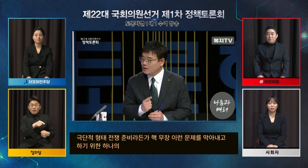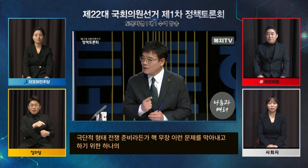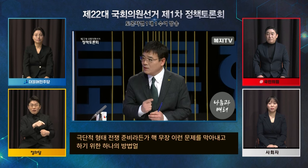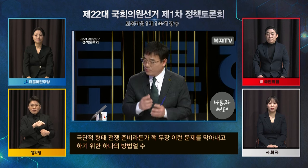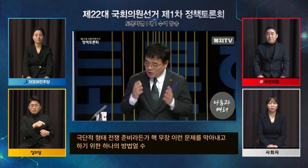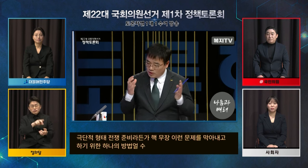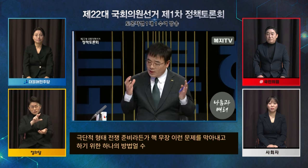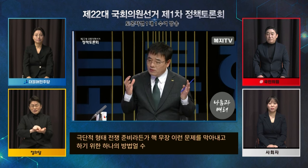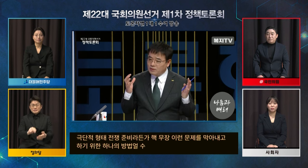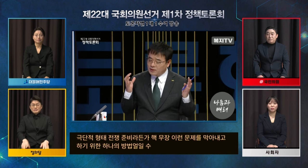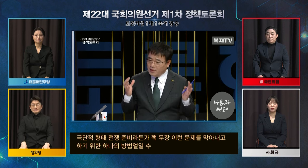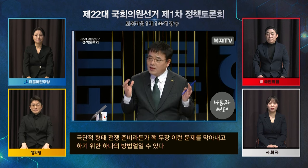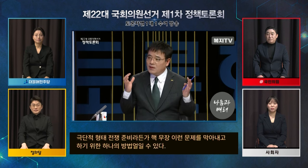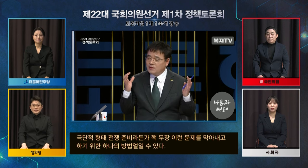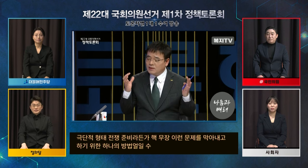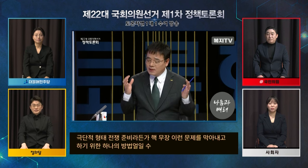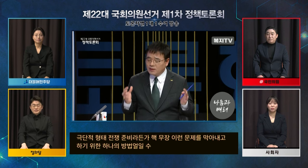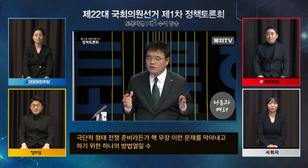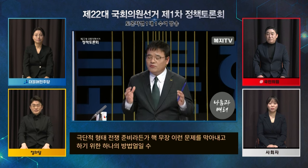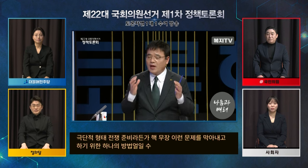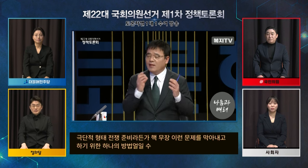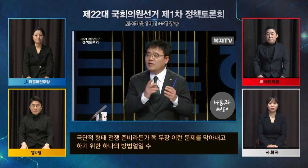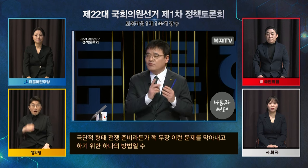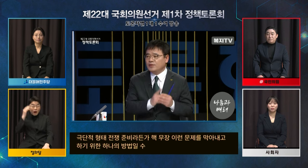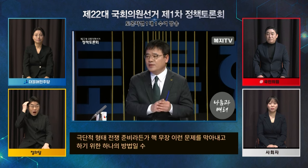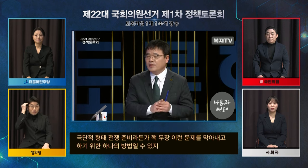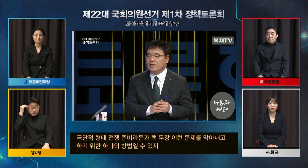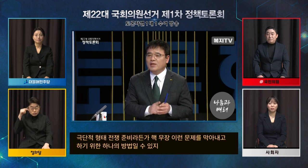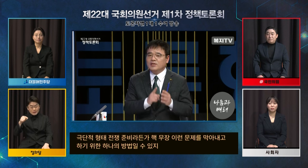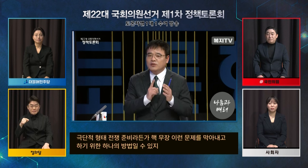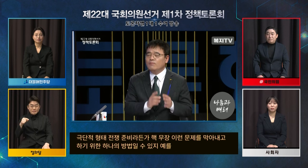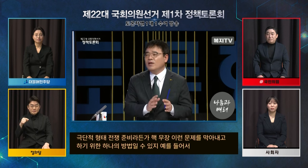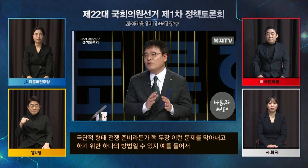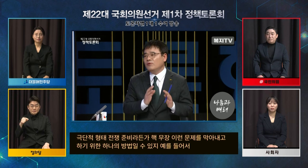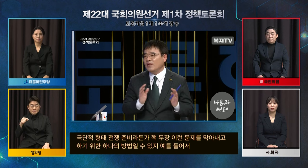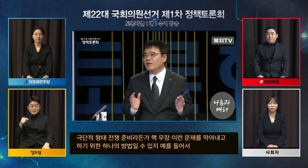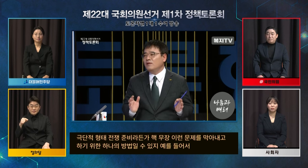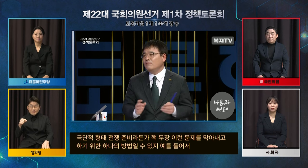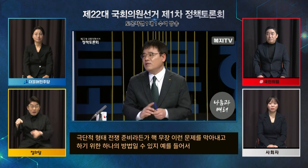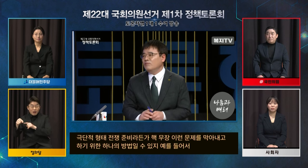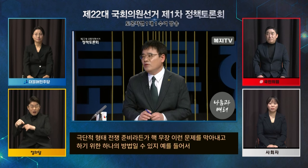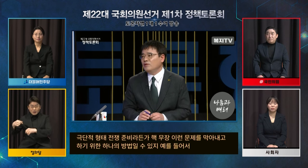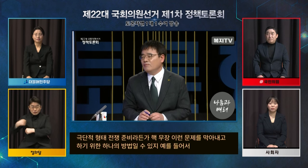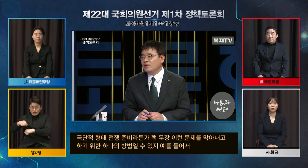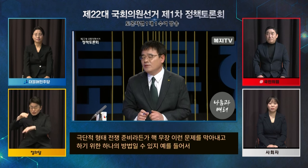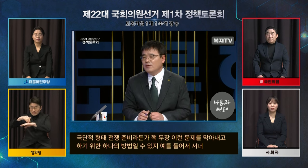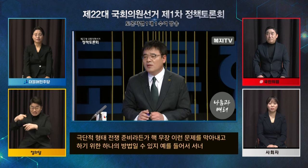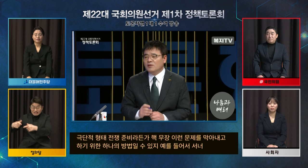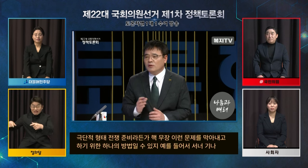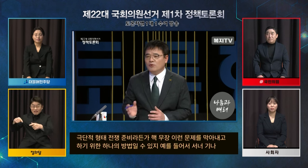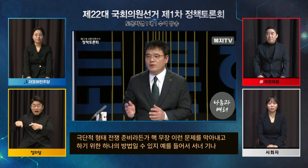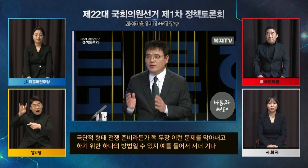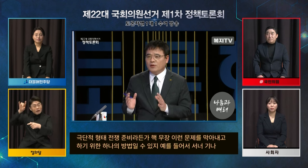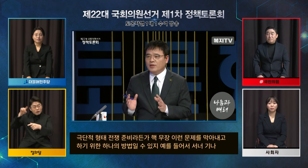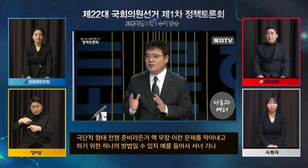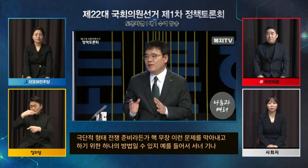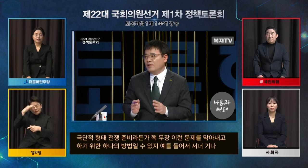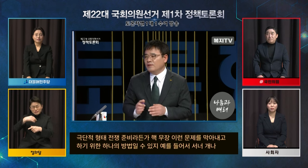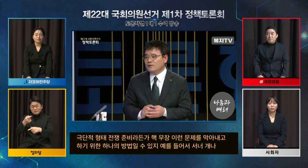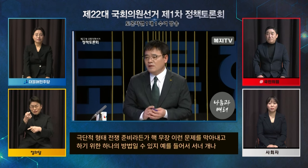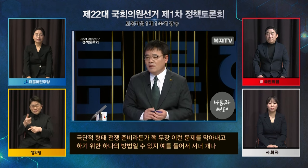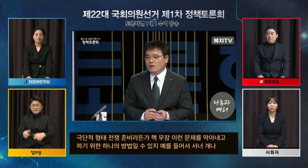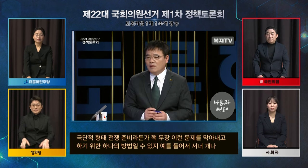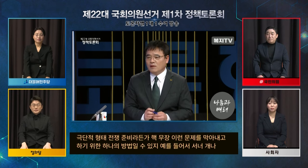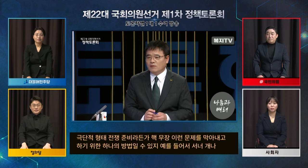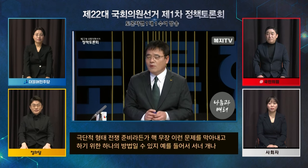있지 예를 들어 3, 4개나 4, 4가 중에 하나일 수 있지 그것만 가지고는 안 된다는 말씀을 드린 겁니다. 그래서 정부 여당이 정의당이